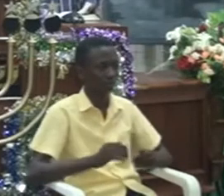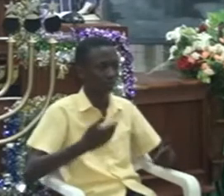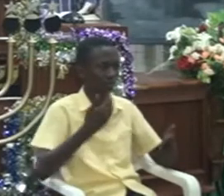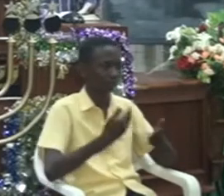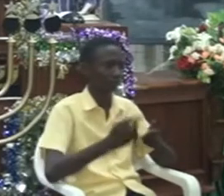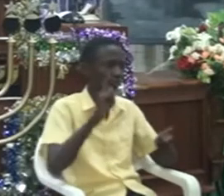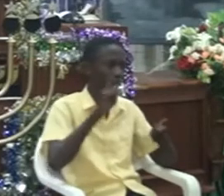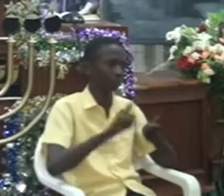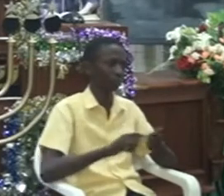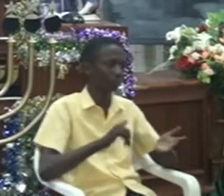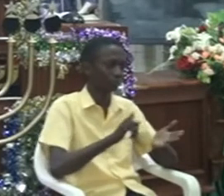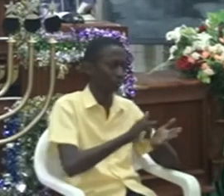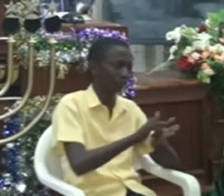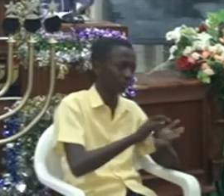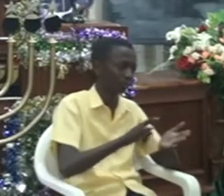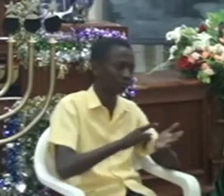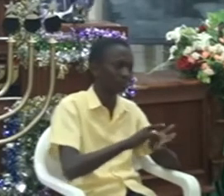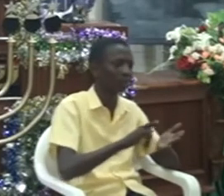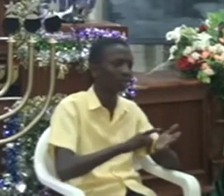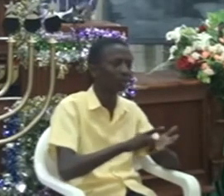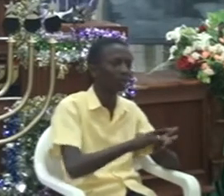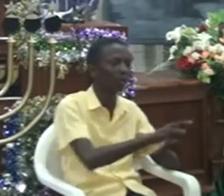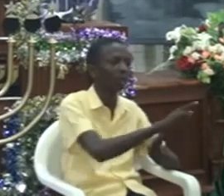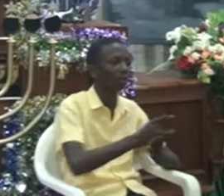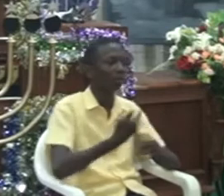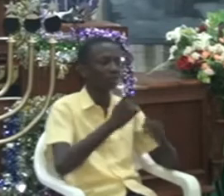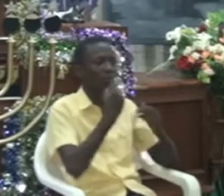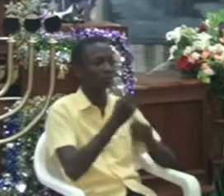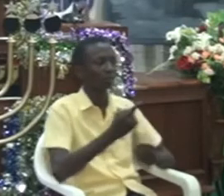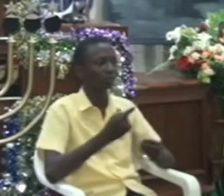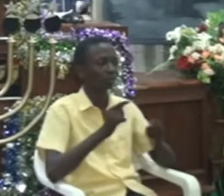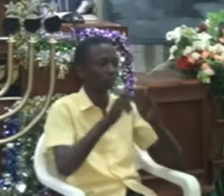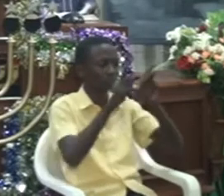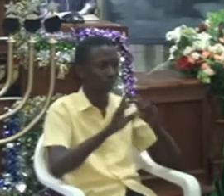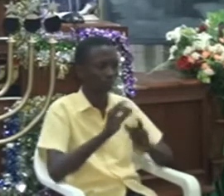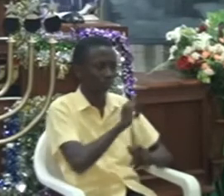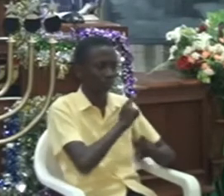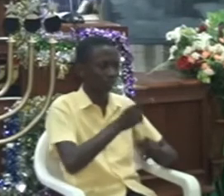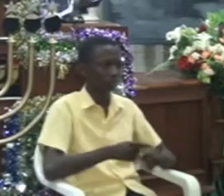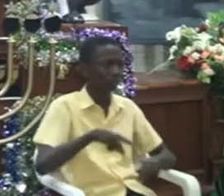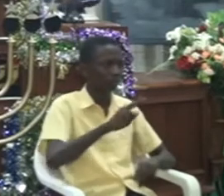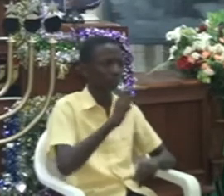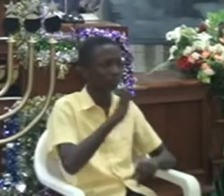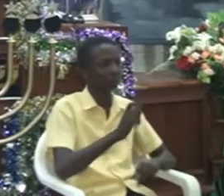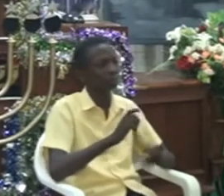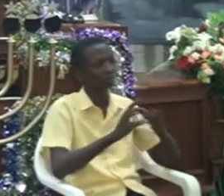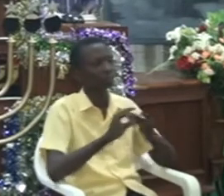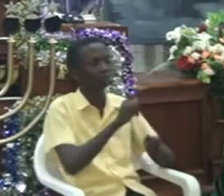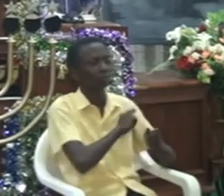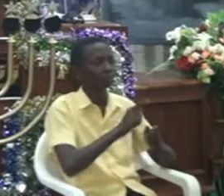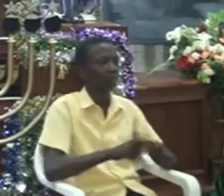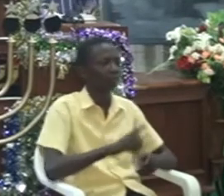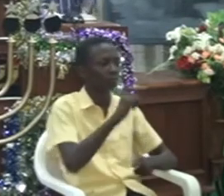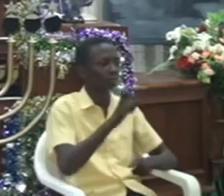anafika kwa aéroport. Il dit aux gens de Goma. Anambia batu ya Goma. Vous êtes de Goma. Anasema nyinyi mko pa Goma. Oui. Ndio. Les